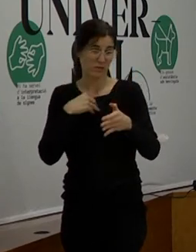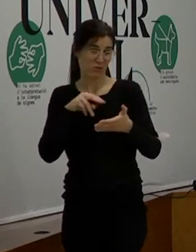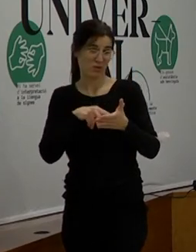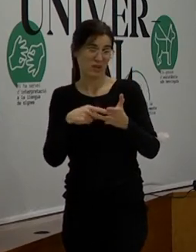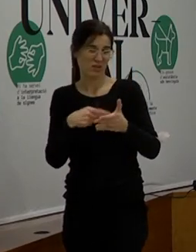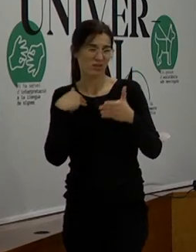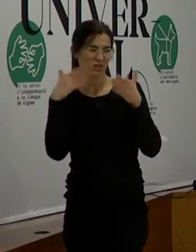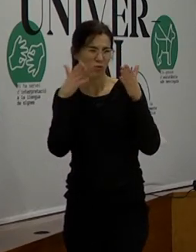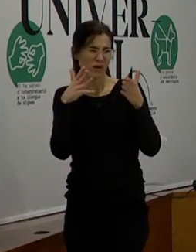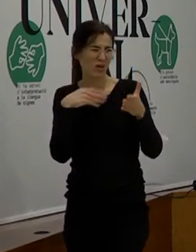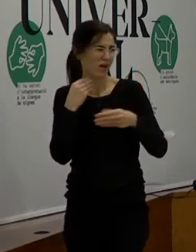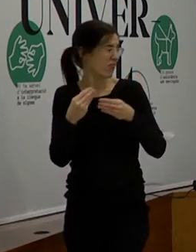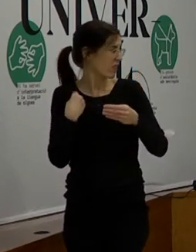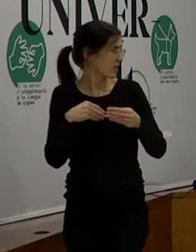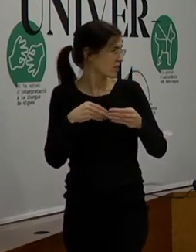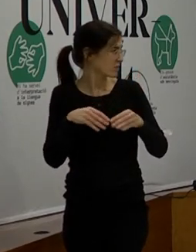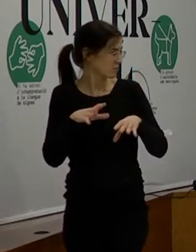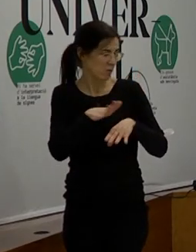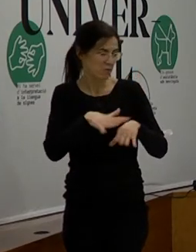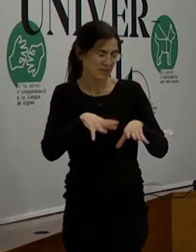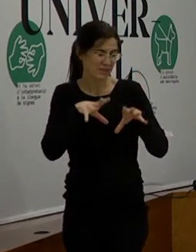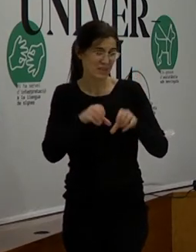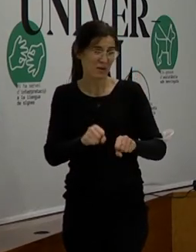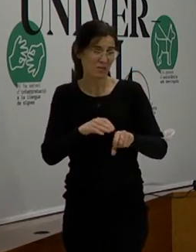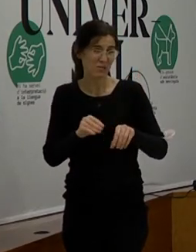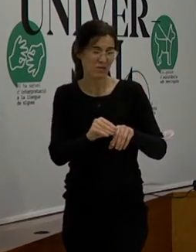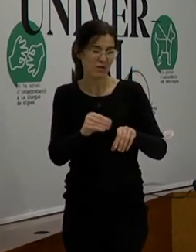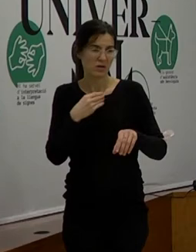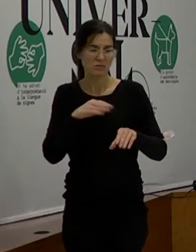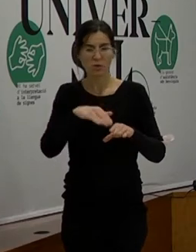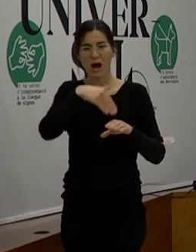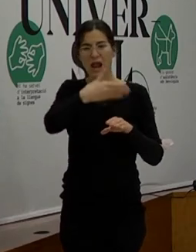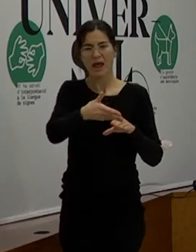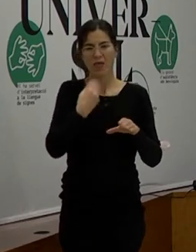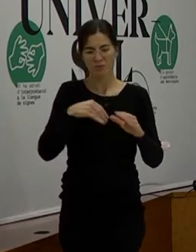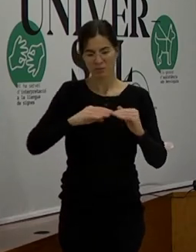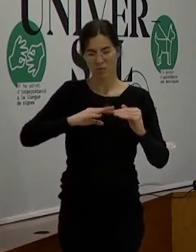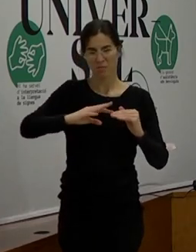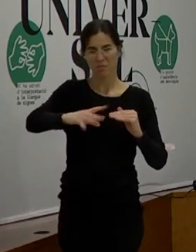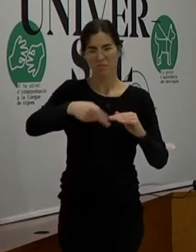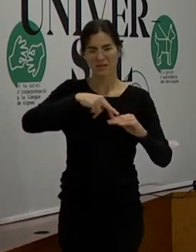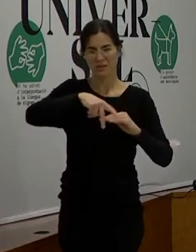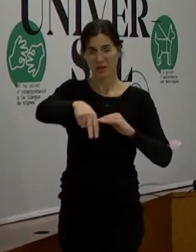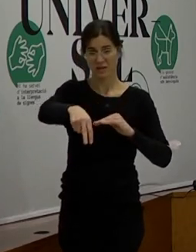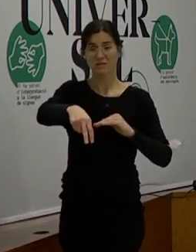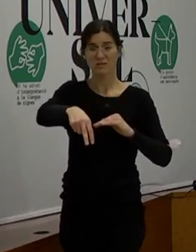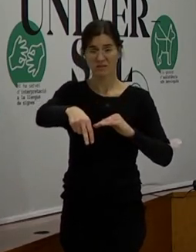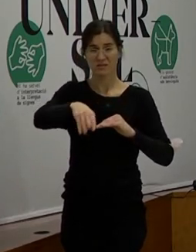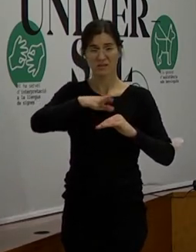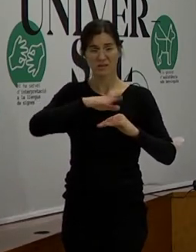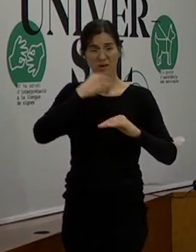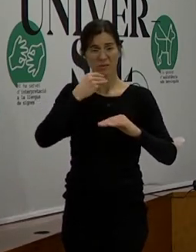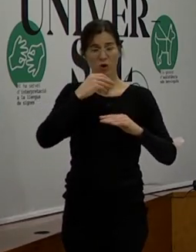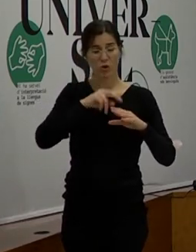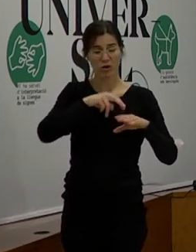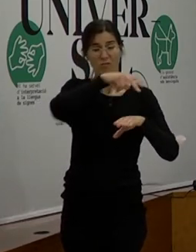tècnics que facin les places reservades d'aparcament, sempre que es puguin, al costat del pas de vianants i t'estalvies la vorera. Perquè